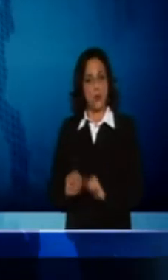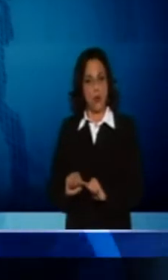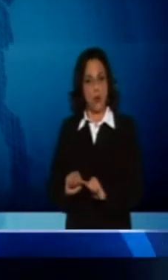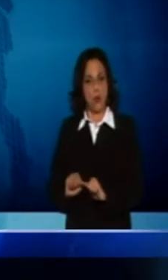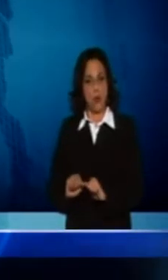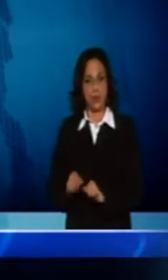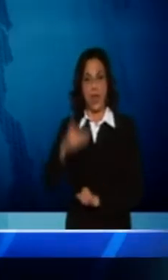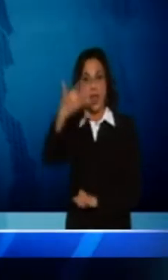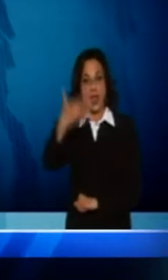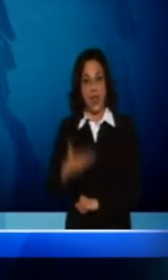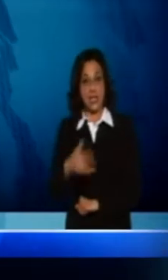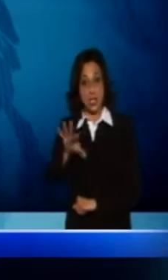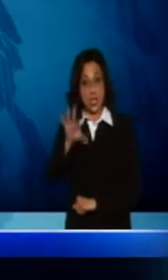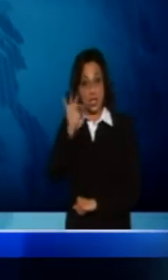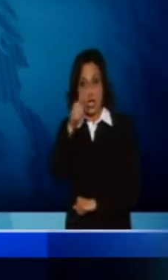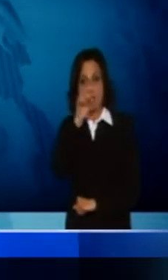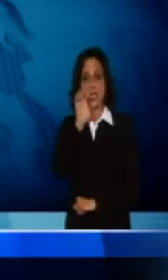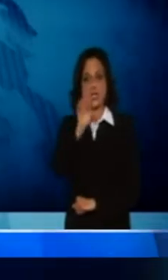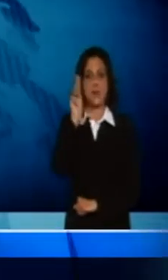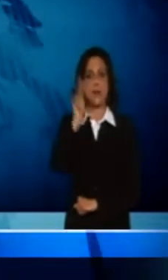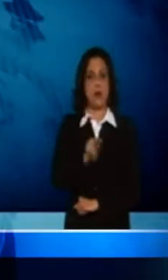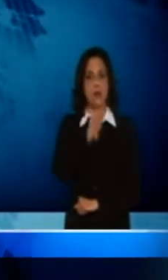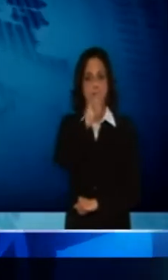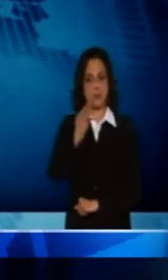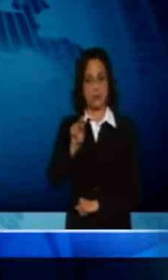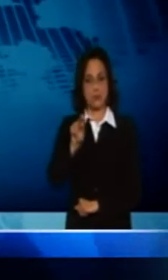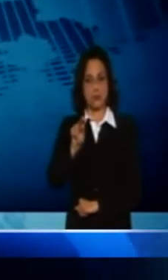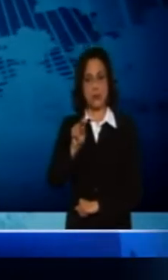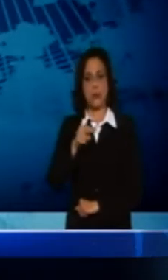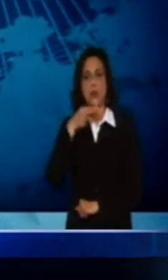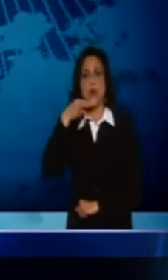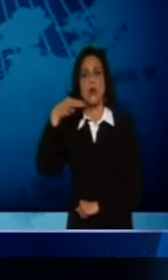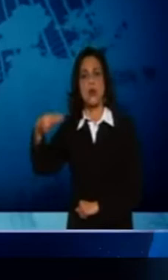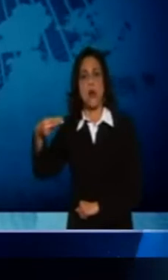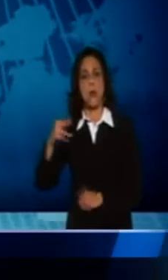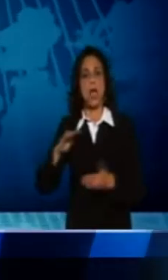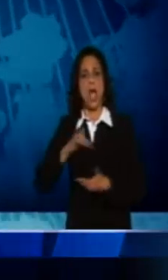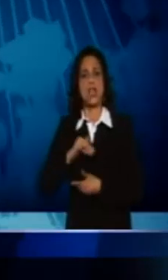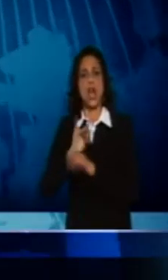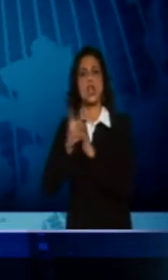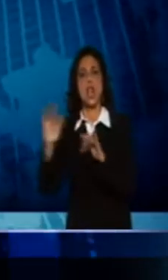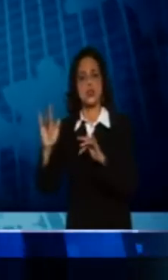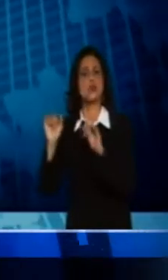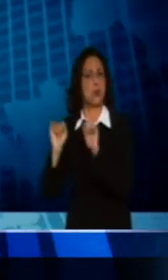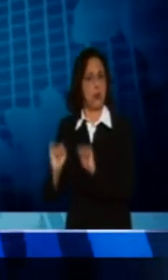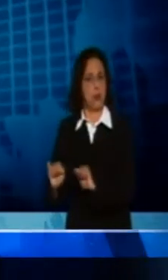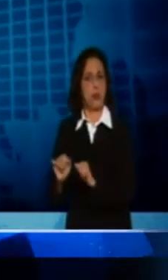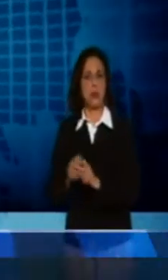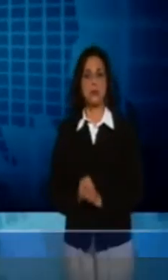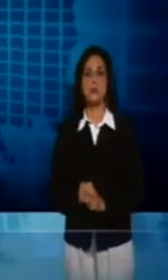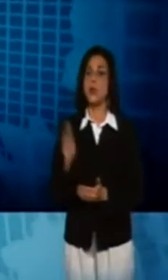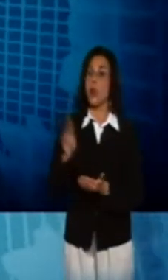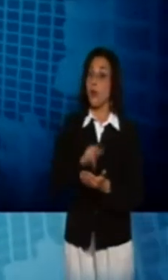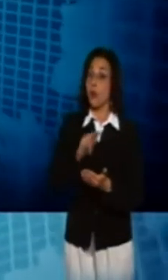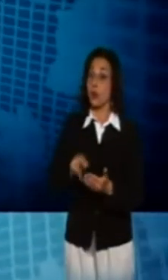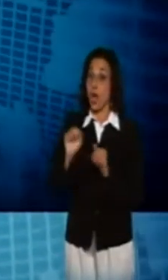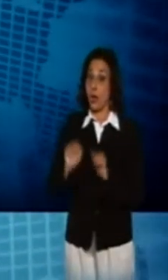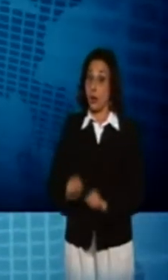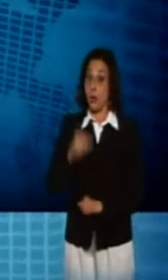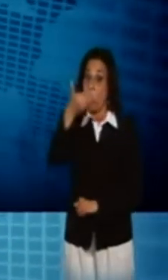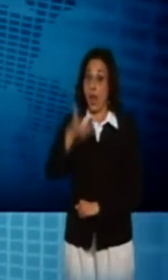rosa per votare si deve tracciare un segno sul simbolo corrispondente alla lista prescelta anche non indicando alcun candidato